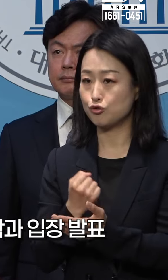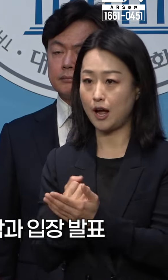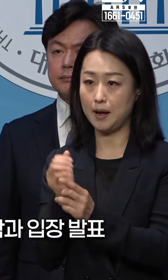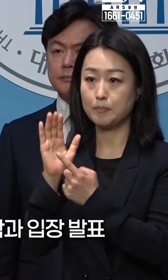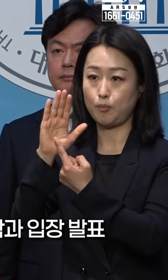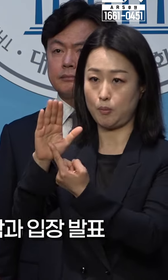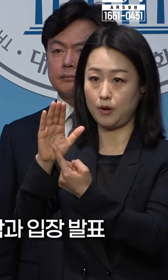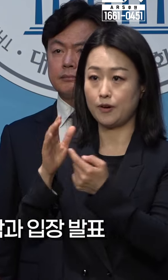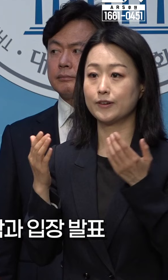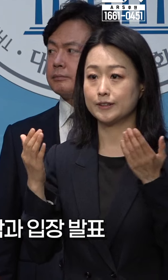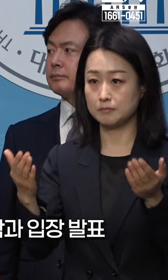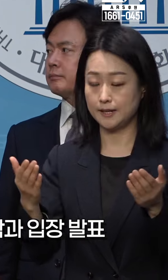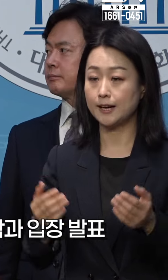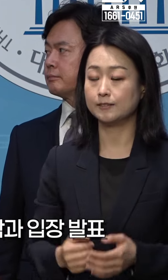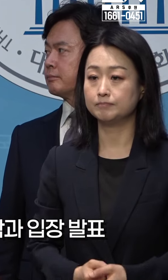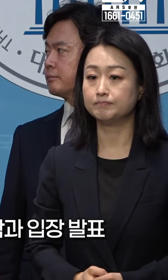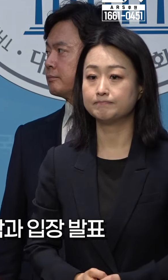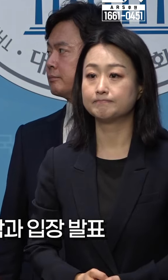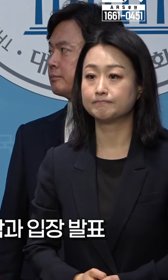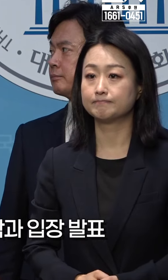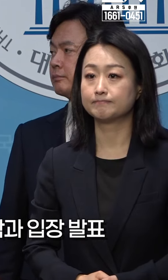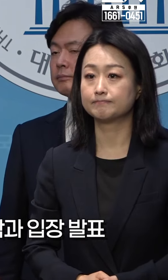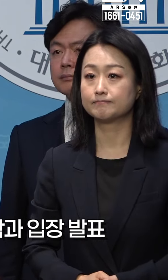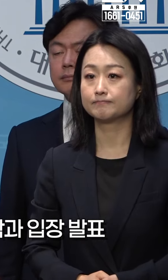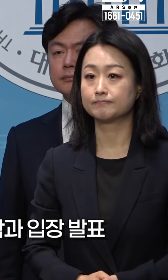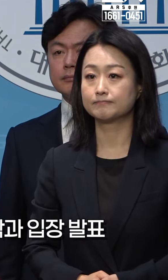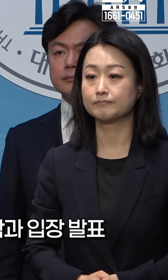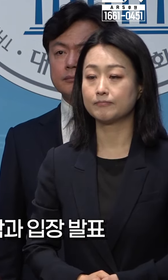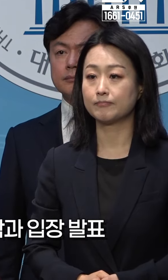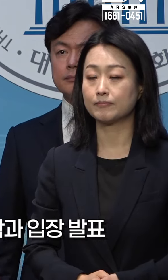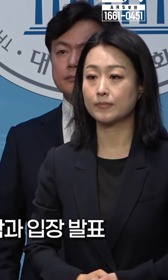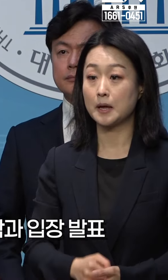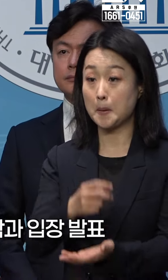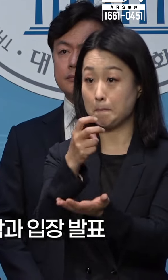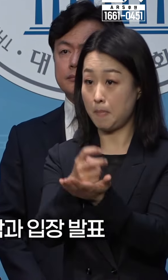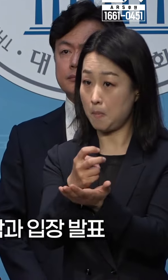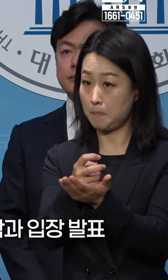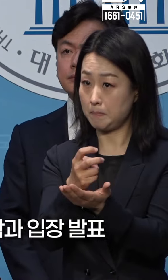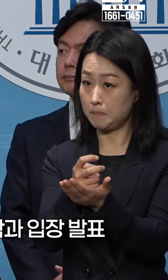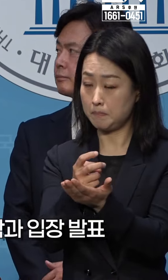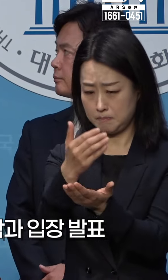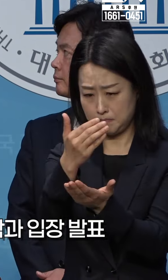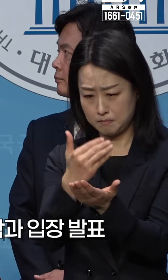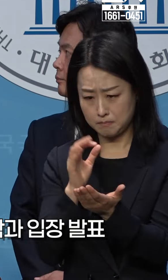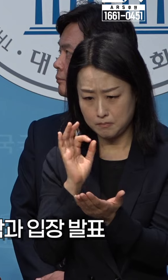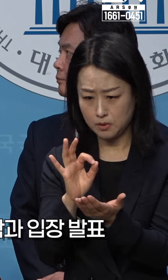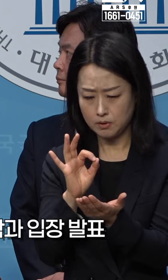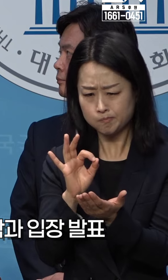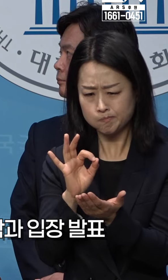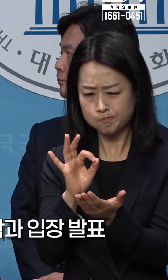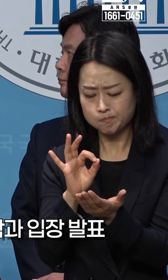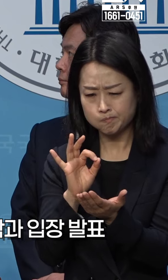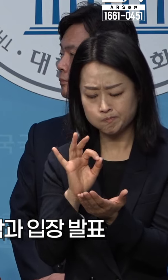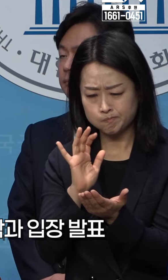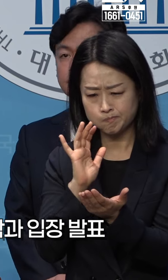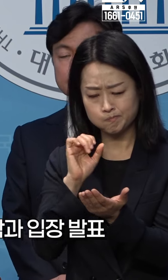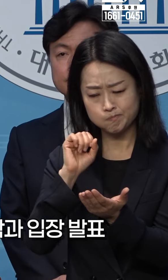하기 위해서이 자리에 섰습니다 법리적으로 봐도 도대체 수긍할 수가